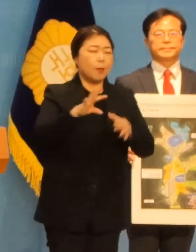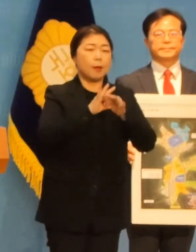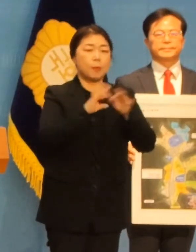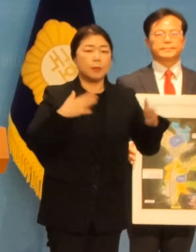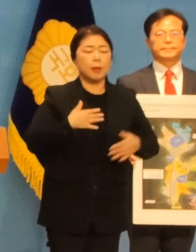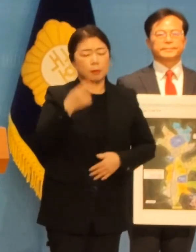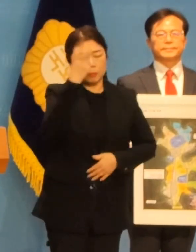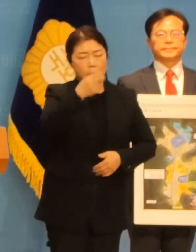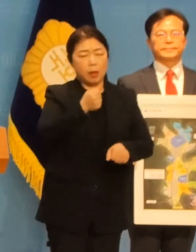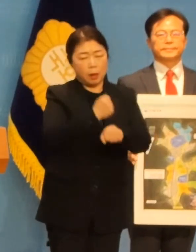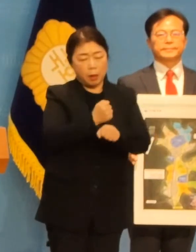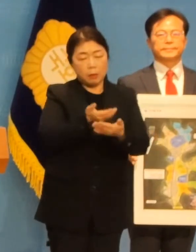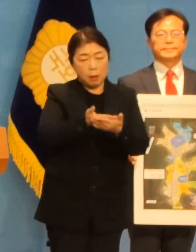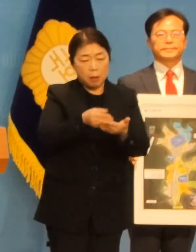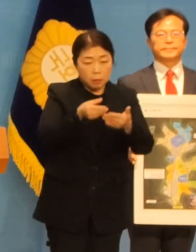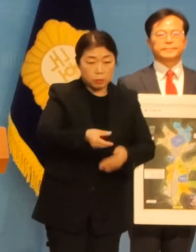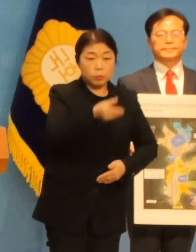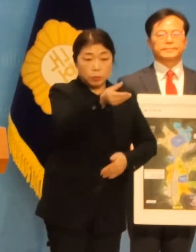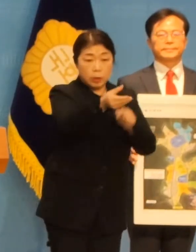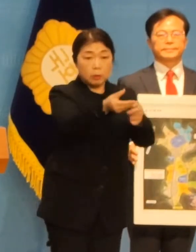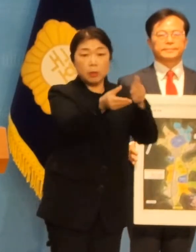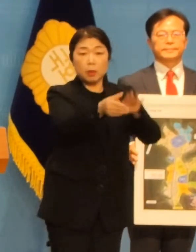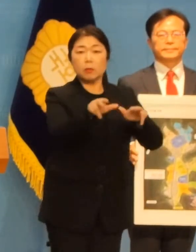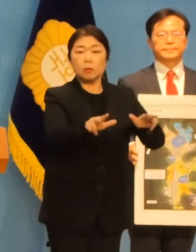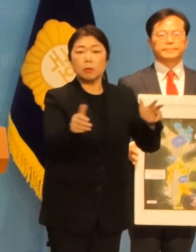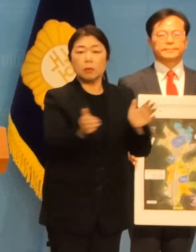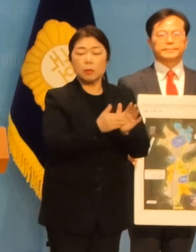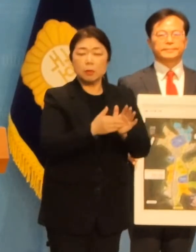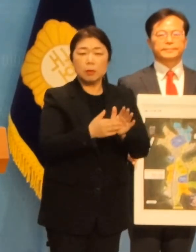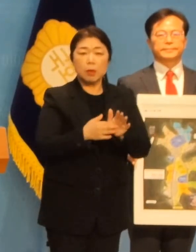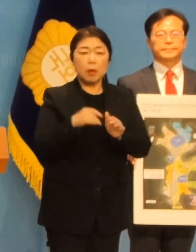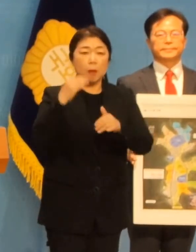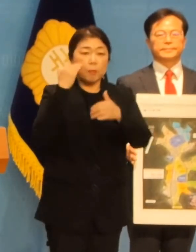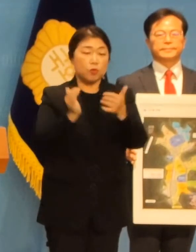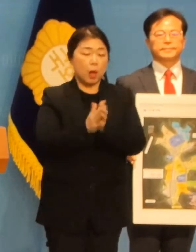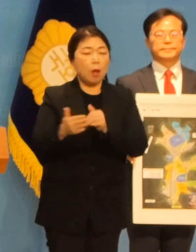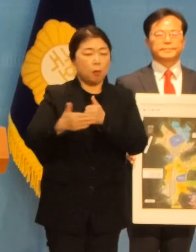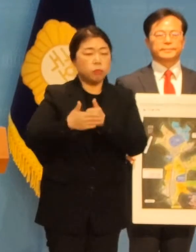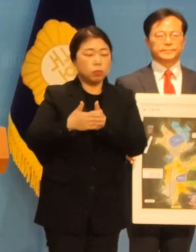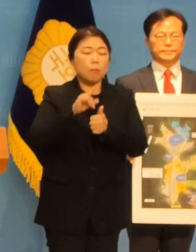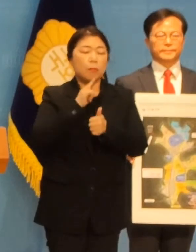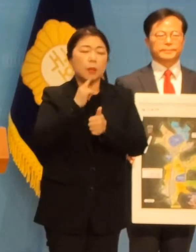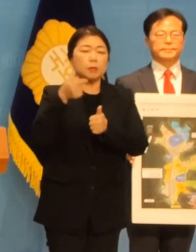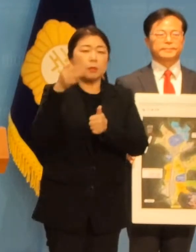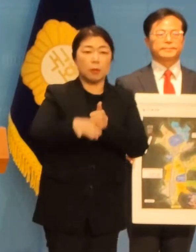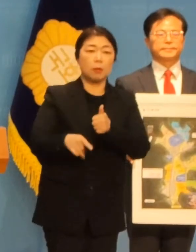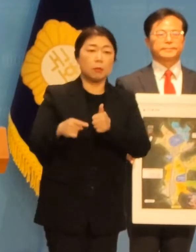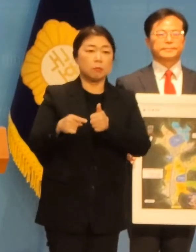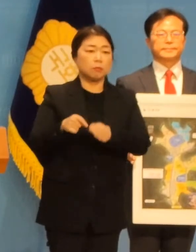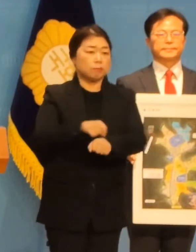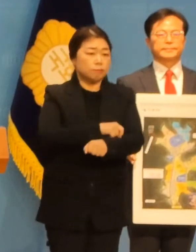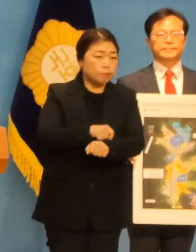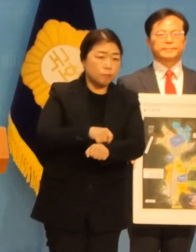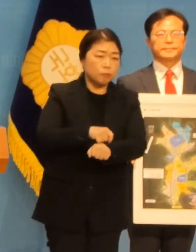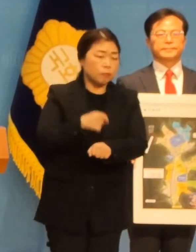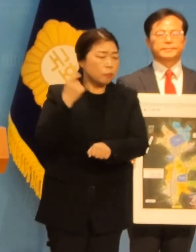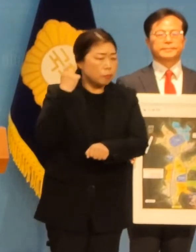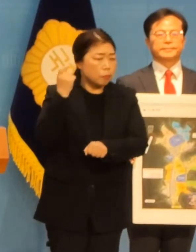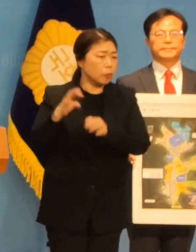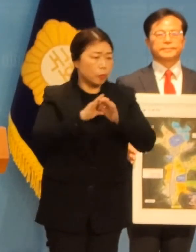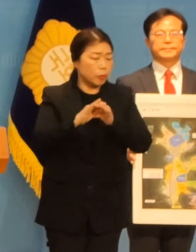수용하겠다고 했습니다. 그런데 현재까지 민주당은 협의한다고 하지만 저희에게 단 한마디 없이